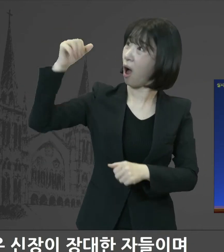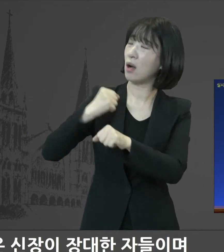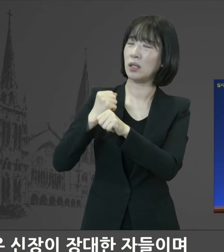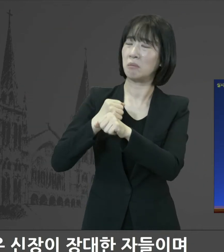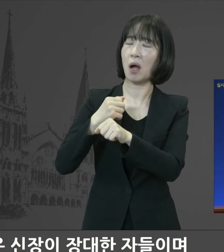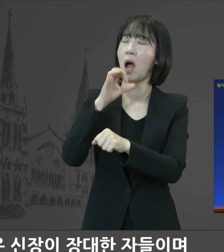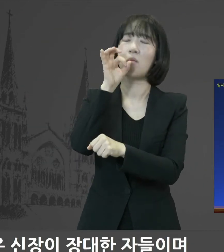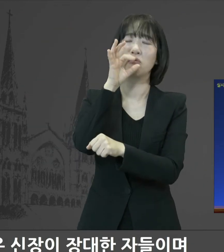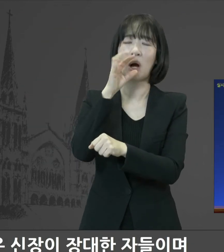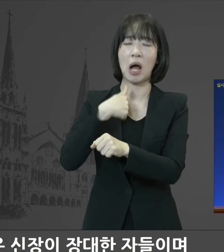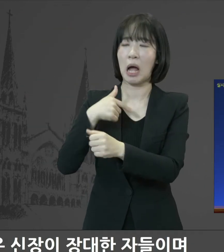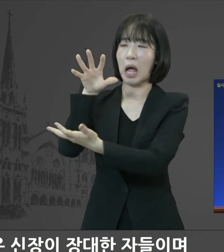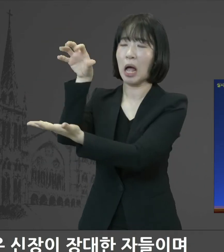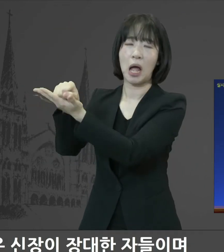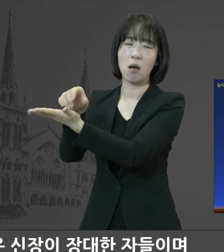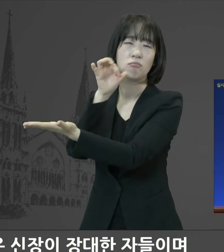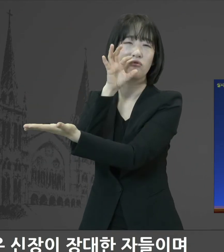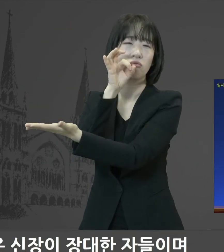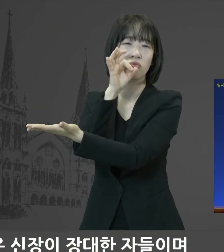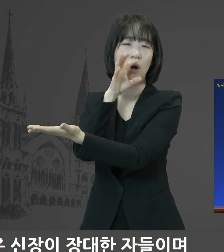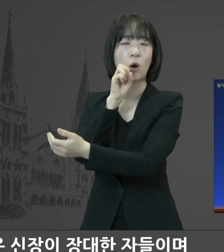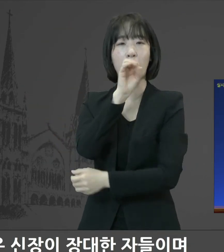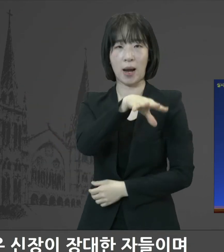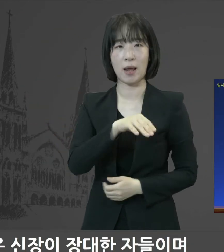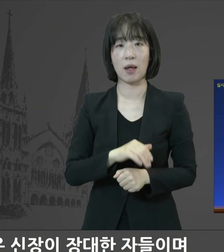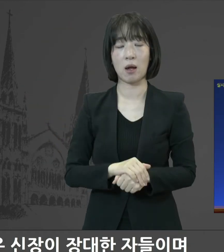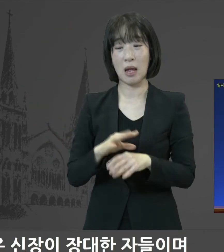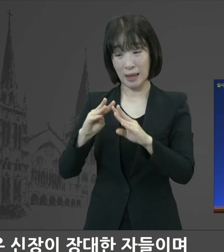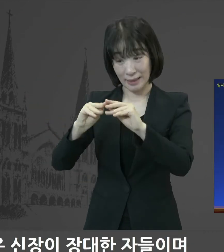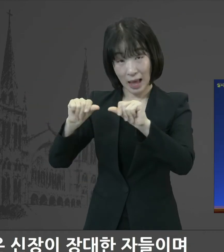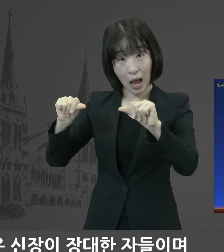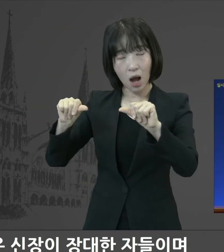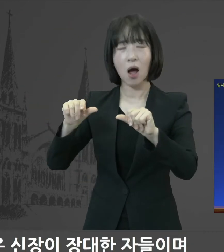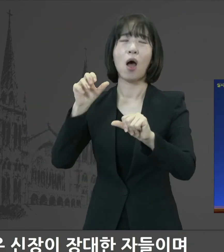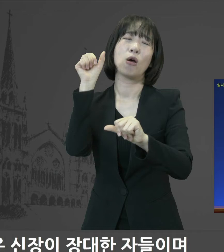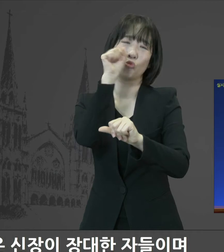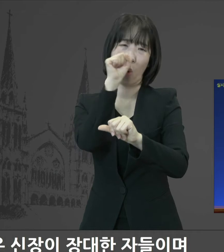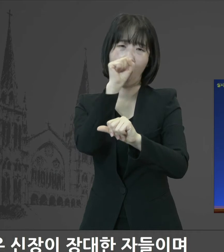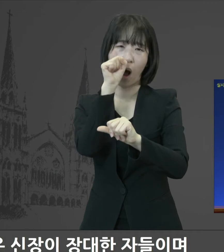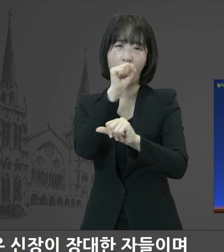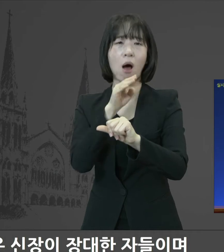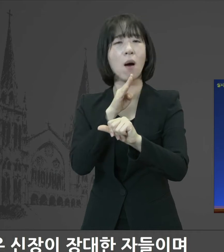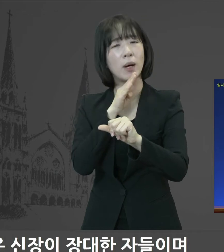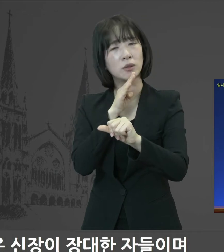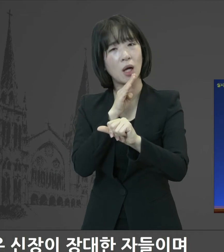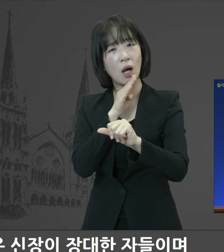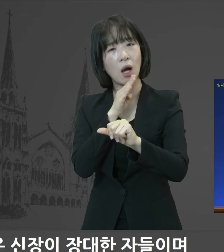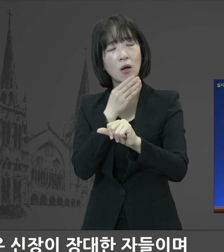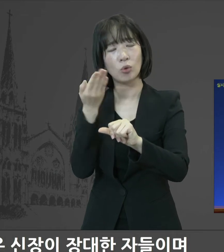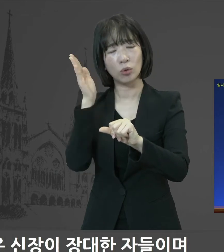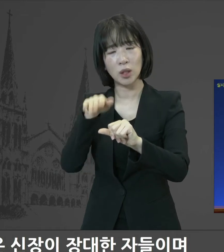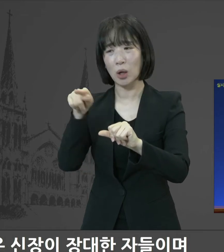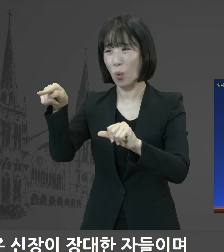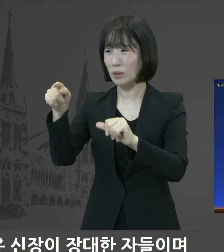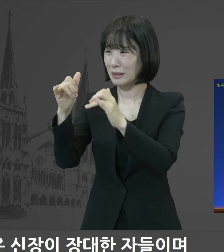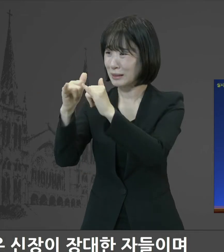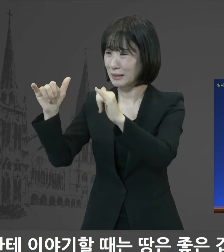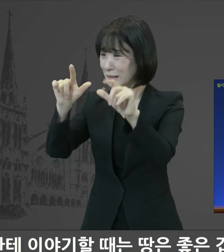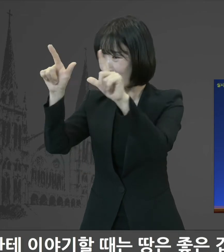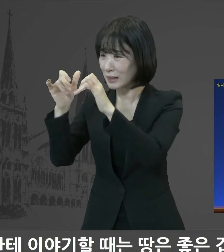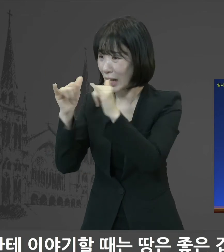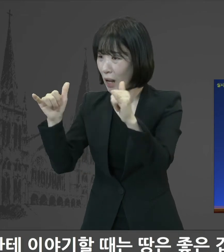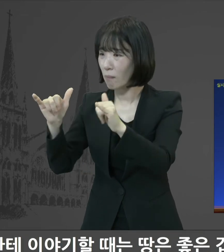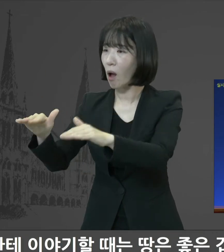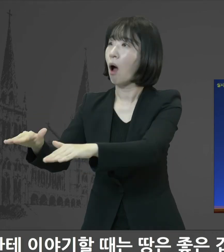모세에게 얘기할 때는요 어떻게 얘기했냐면 땅은 좋은 겁니다. 그런데 거기에 우리보다 힘센 사람들이